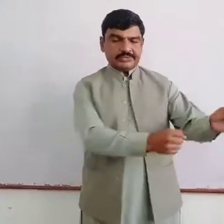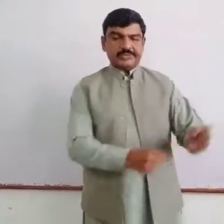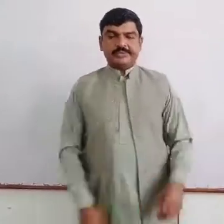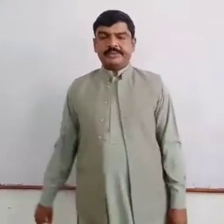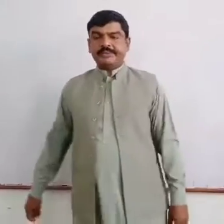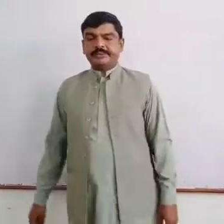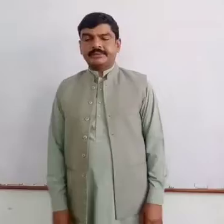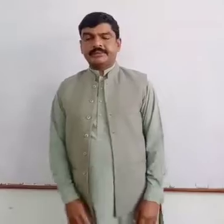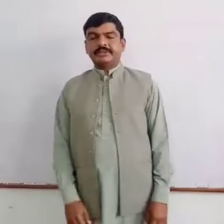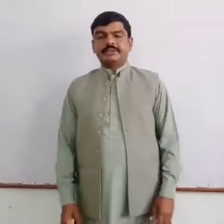ड्राइवर